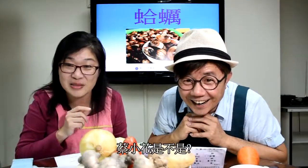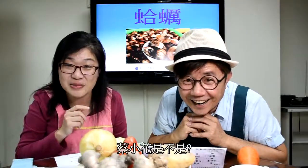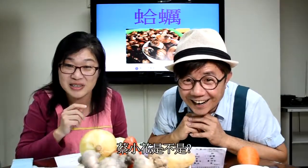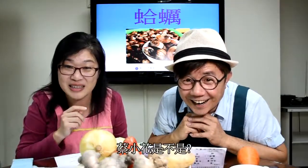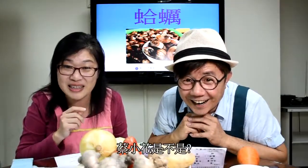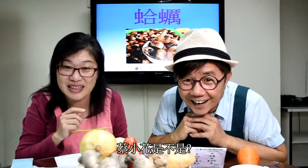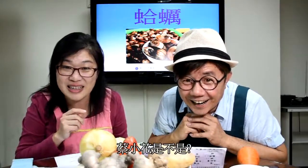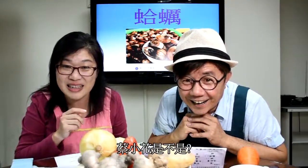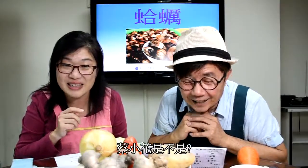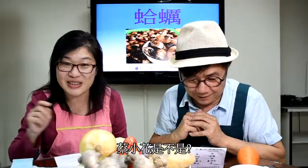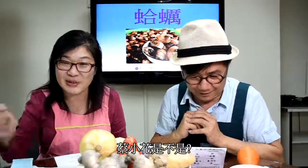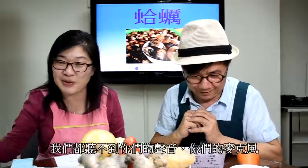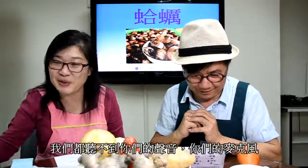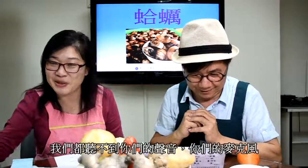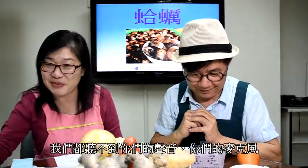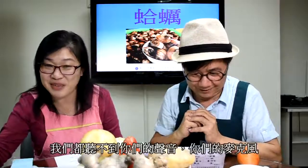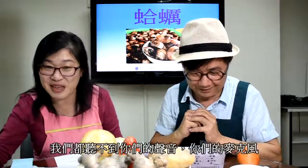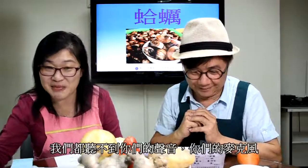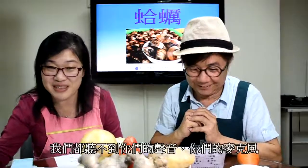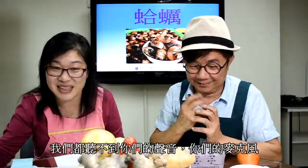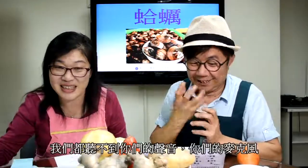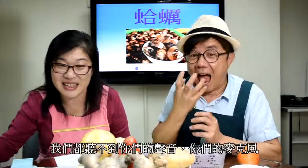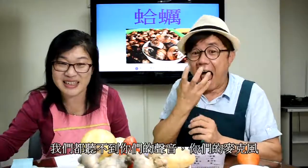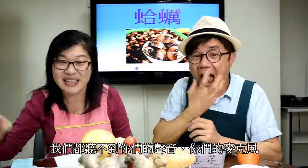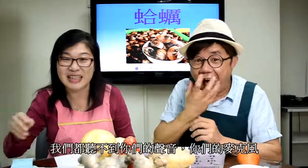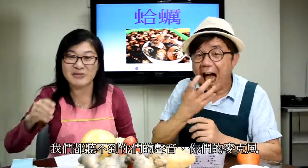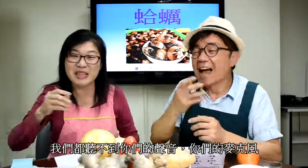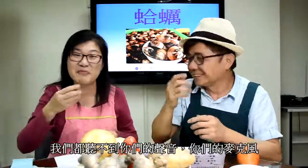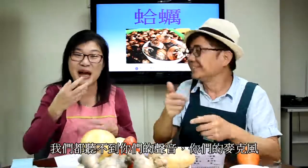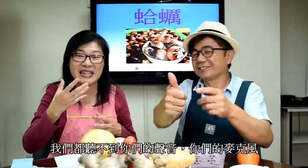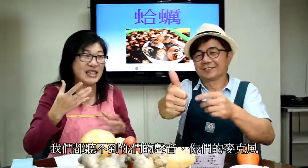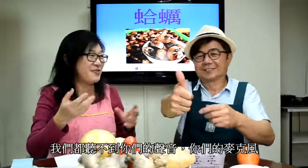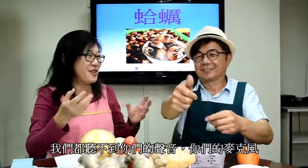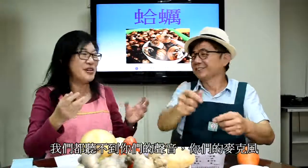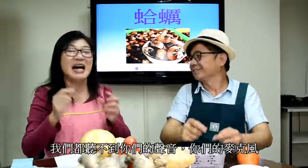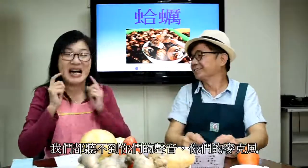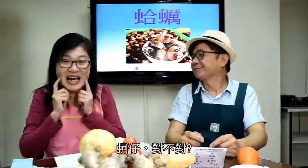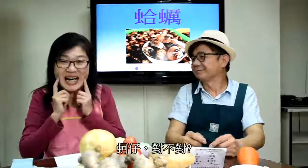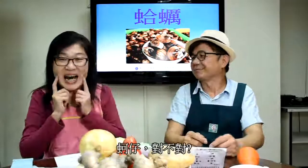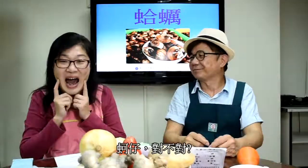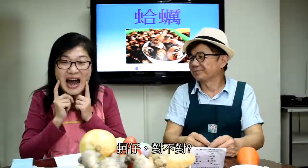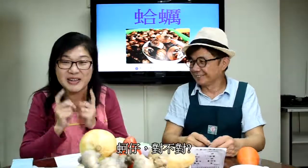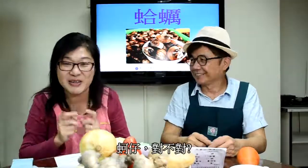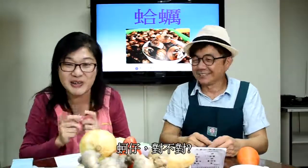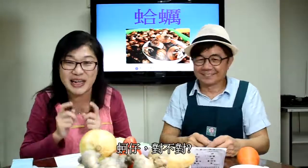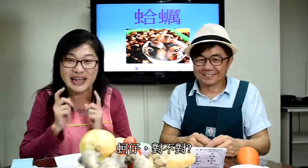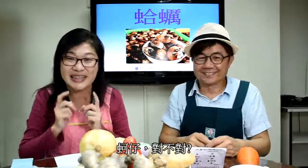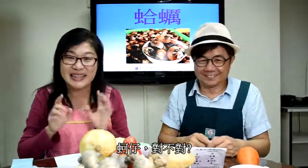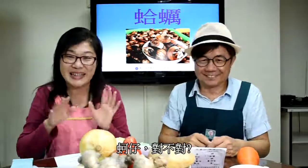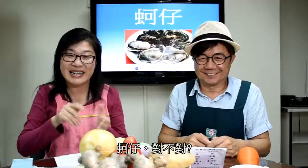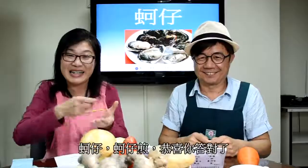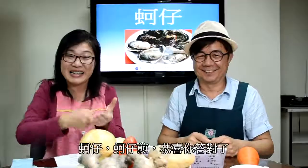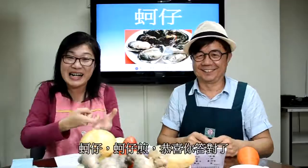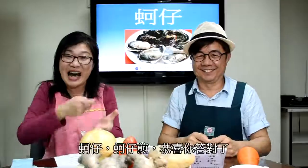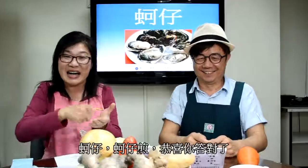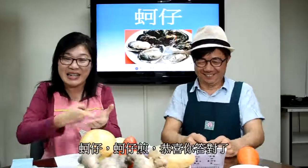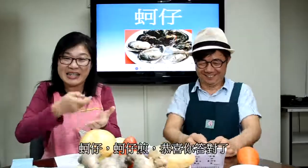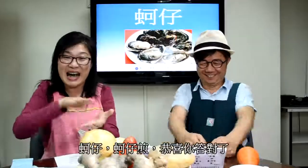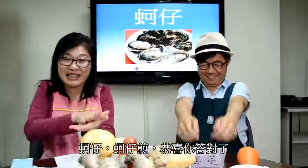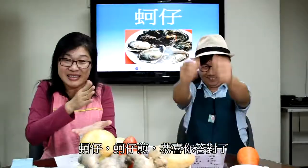是？我们都听不到我们的声音，你们的麦克风，鹅啊，对不对？鹅啊，鹅啊